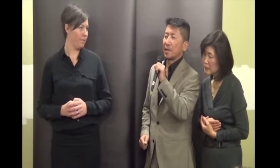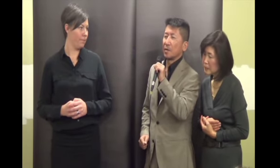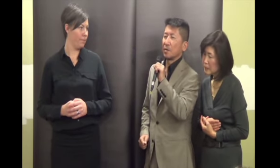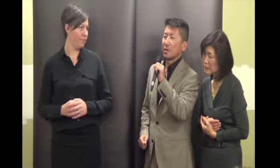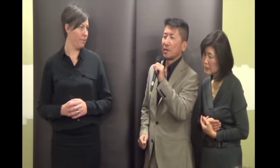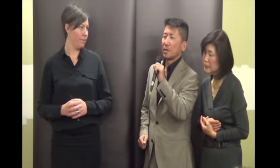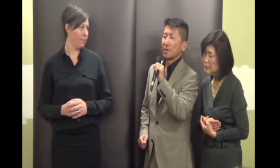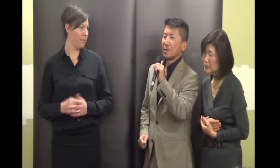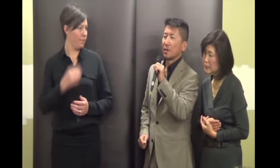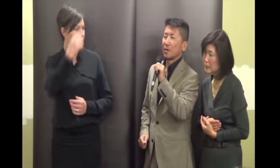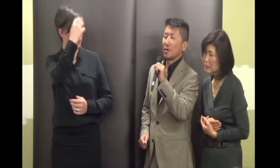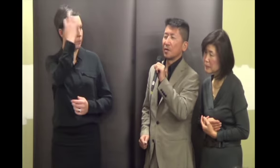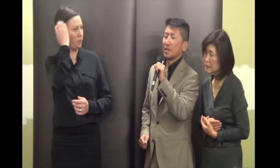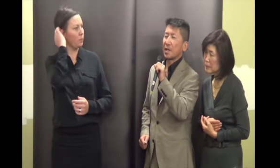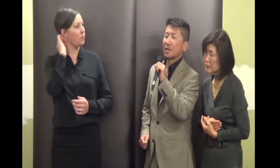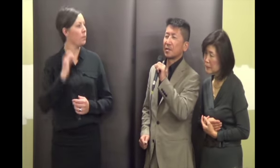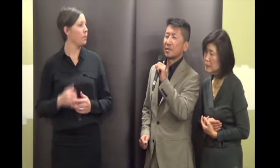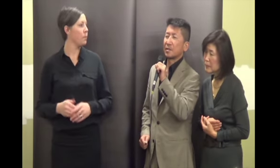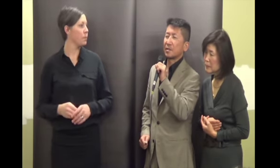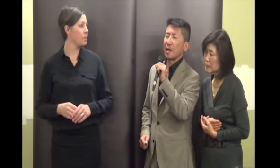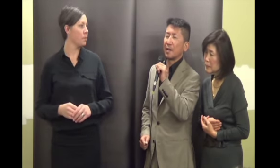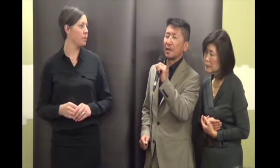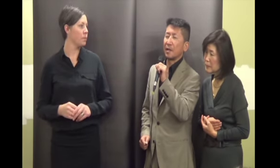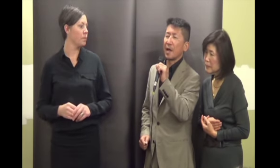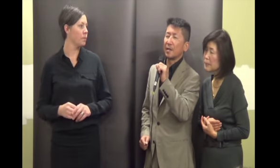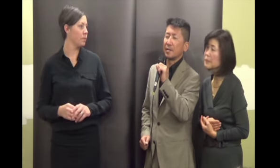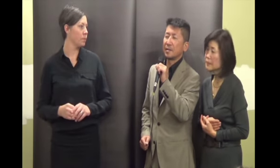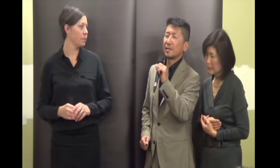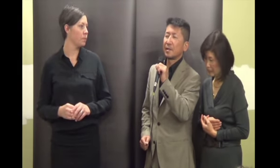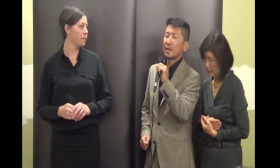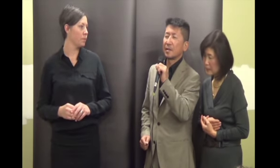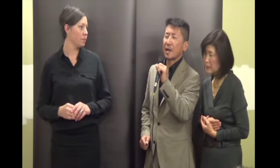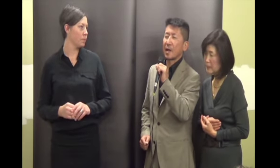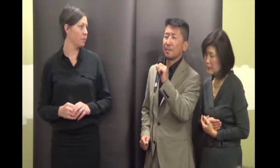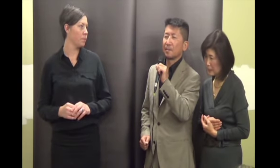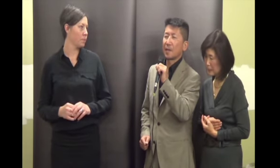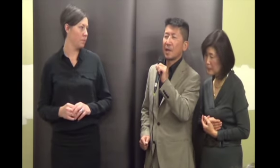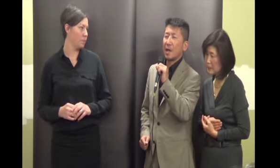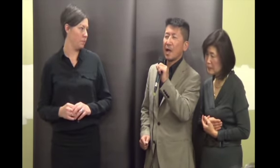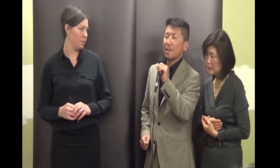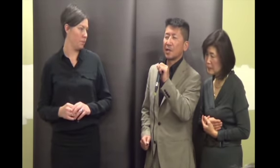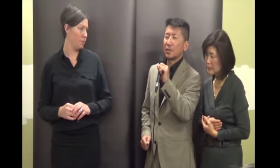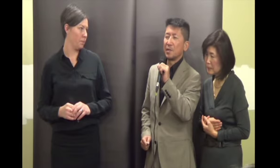最低限のことにしか使えないです。だからあ